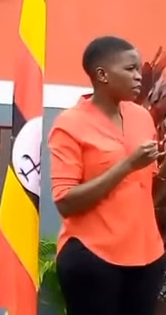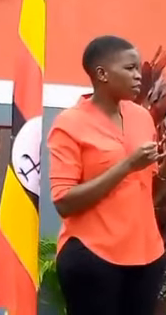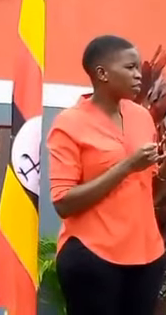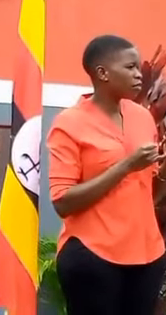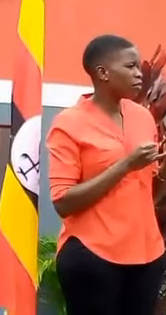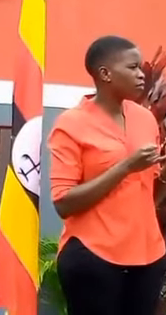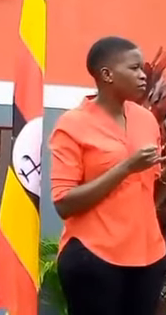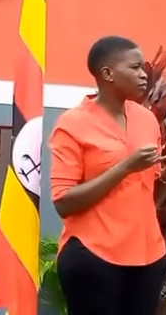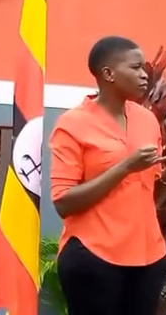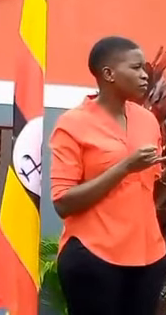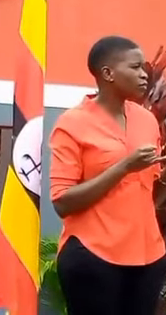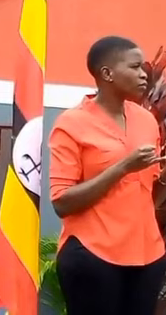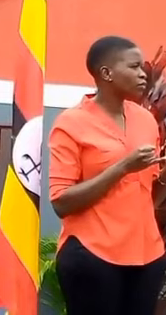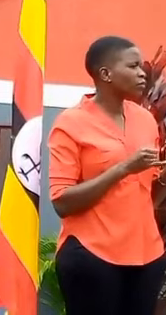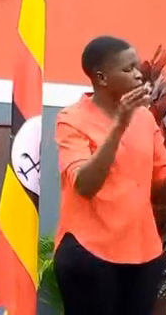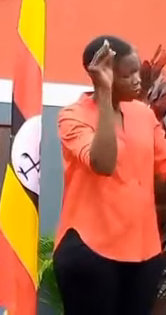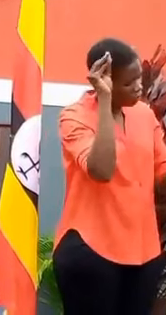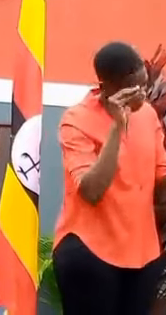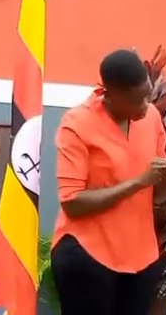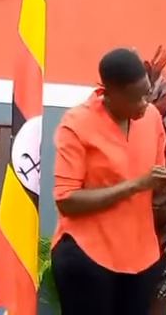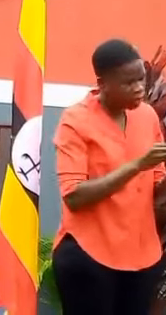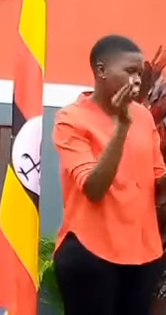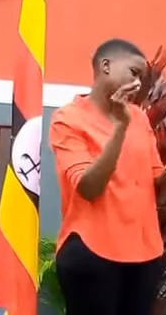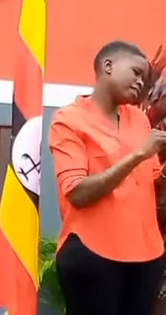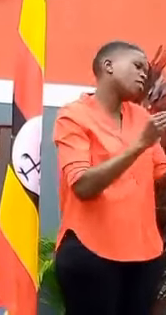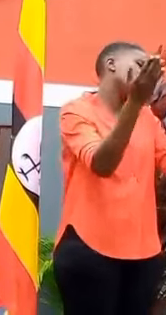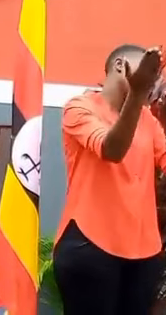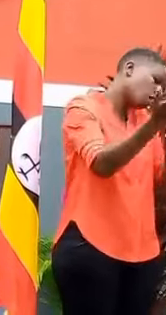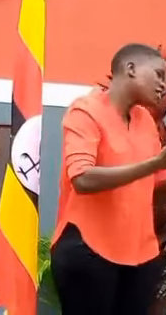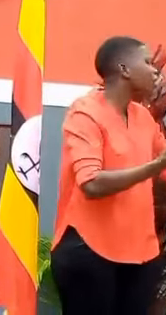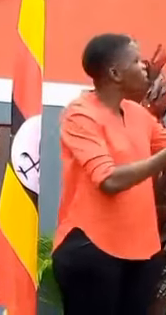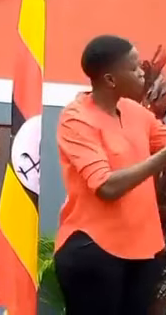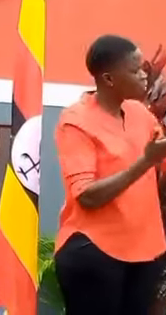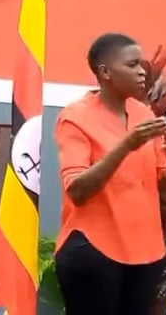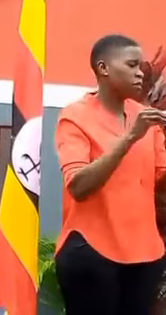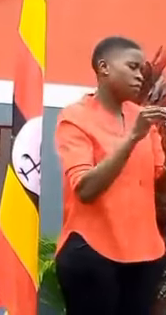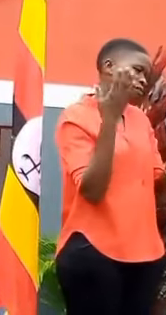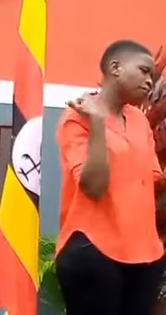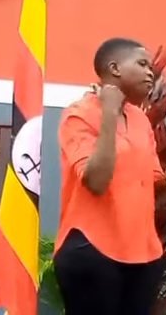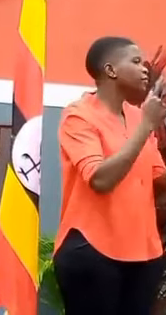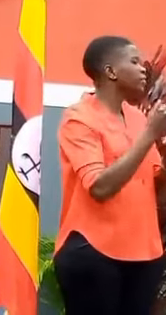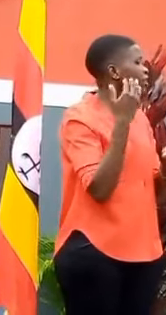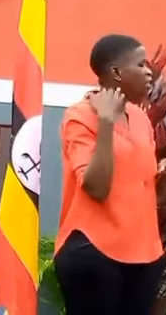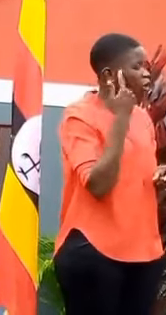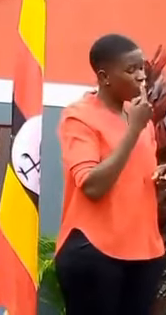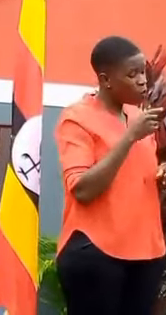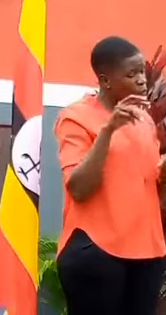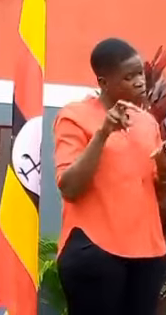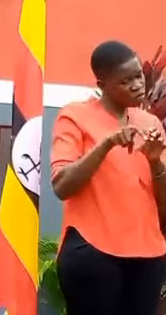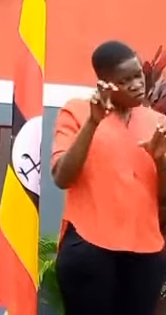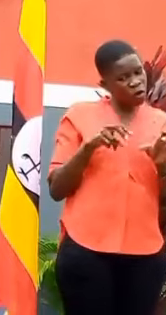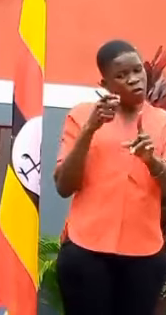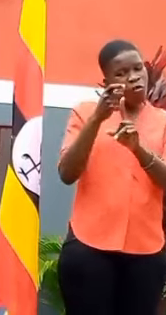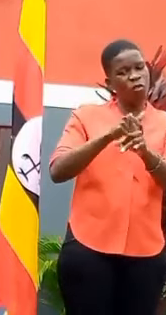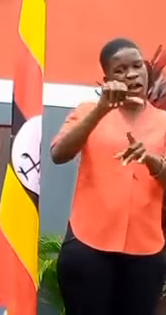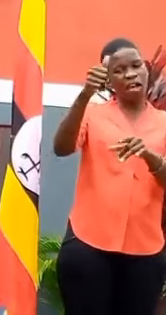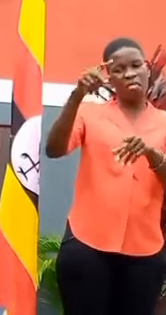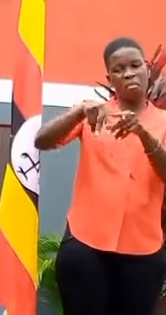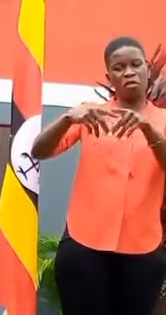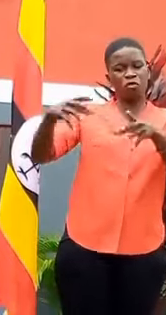ngomo era nziriŋŋana okubaaniriza baganda baffe mwenna naddala bavudde mu NRM mwebale